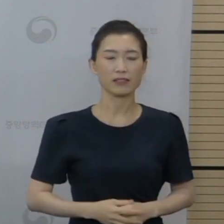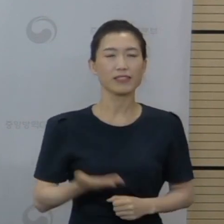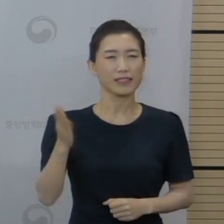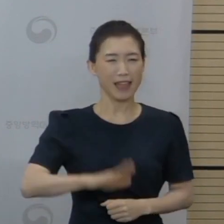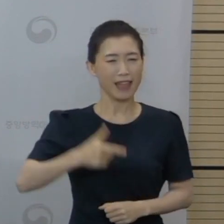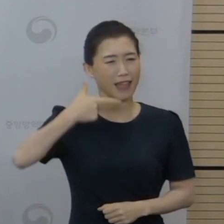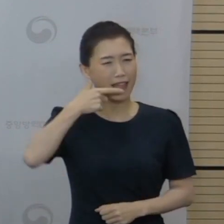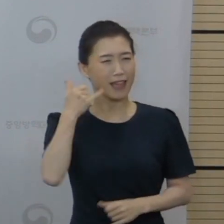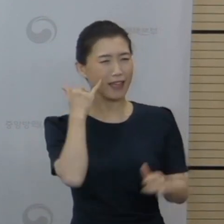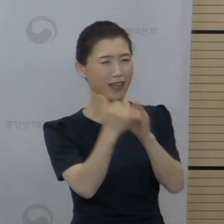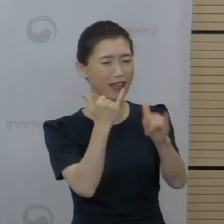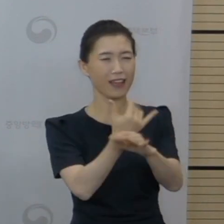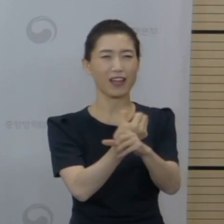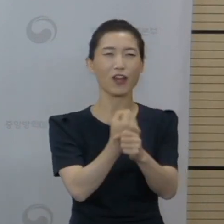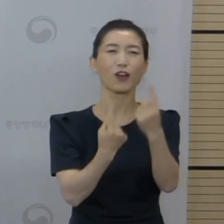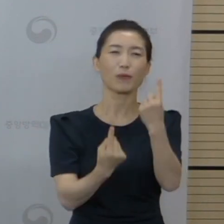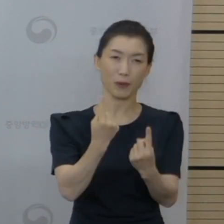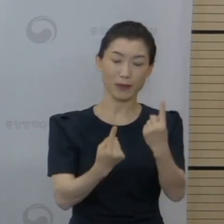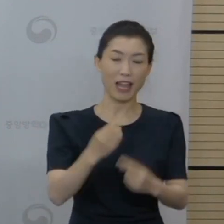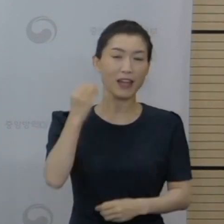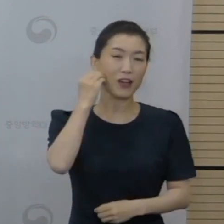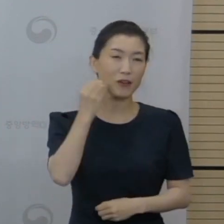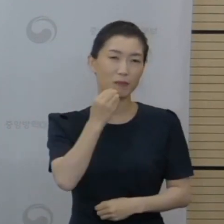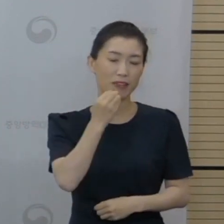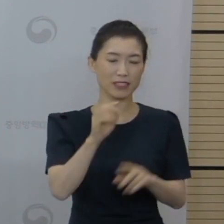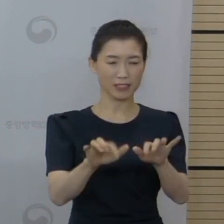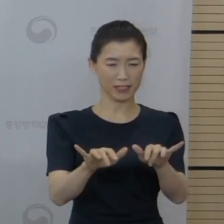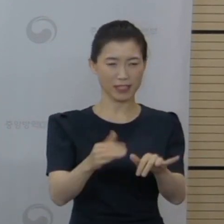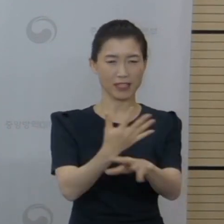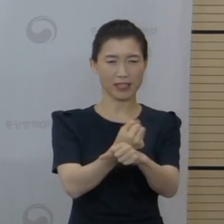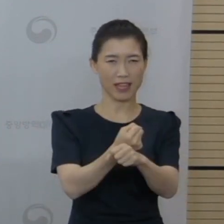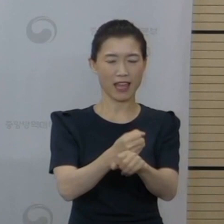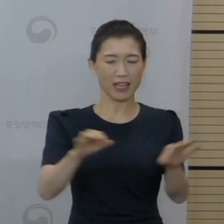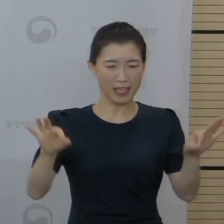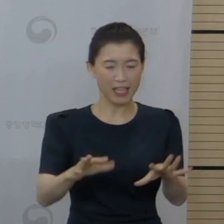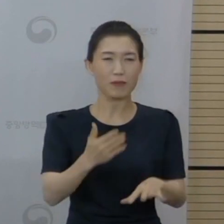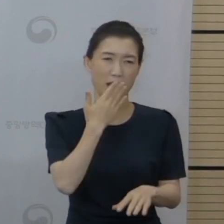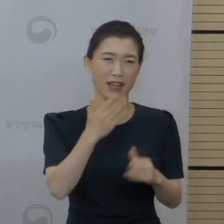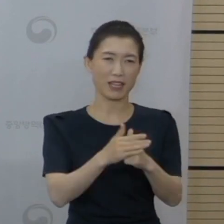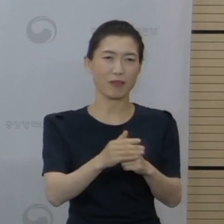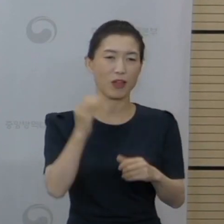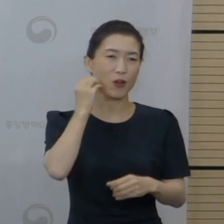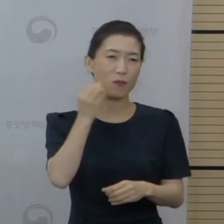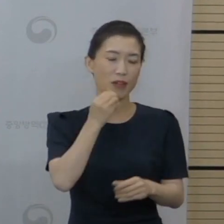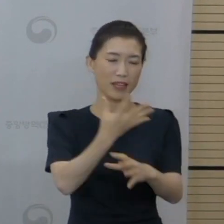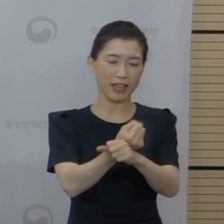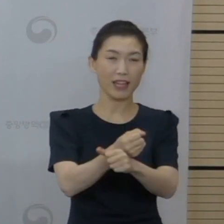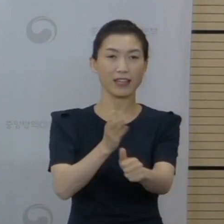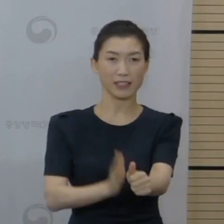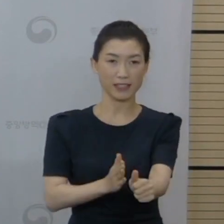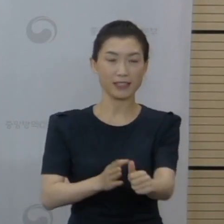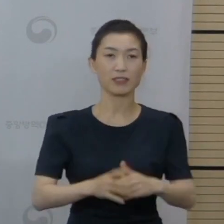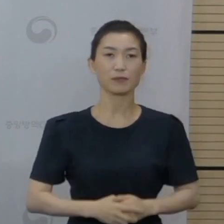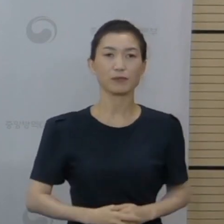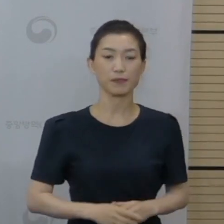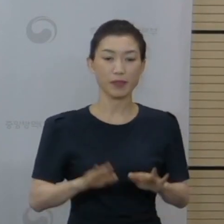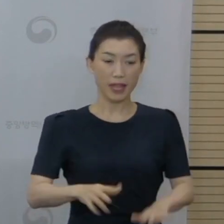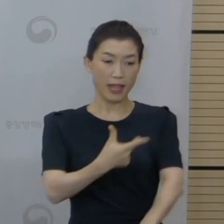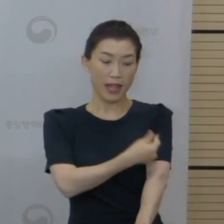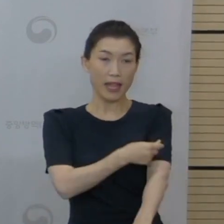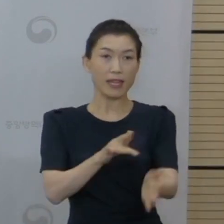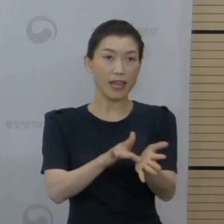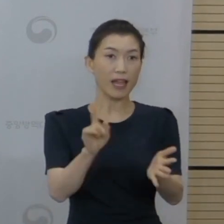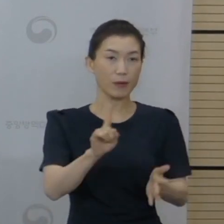콜센터보다는 가급적이면 누리집을 통해서 예약을 하시면 신속하게 예약을 하실 수 있습니다. 이번 접종은 화이자